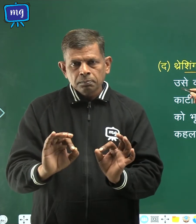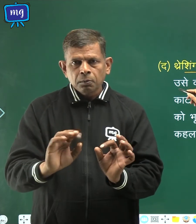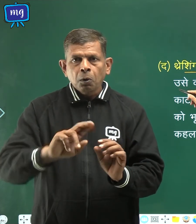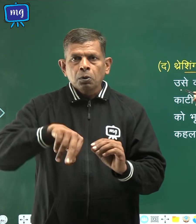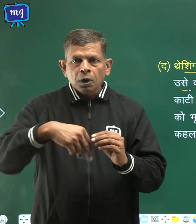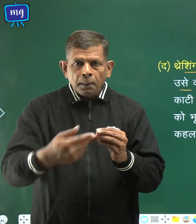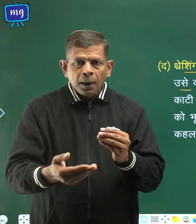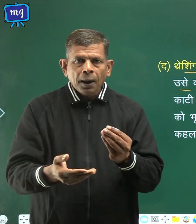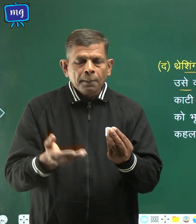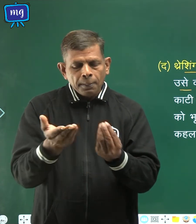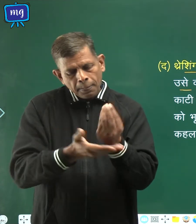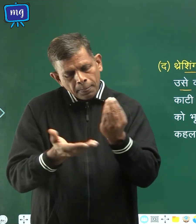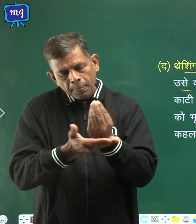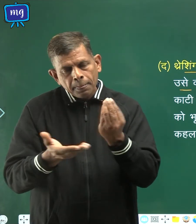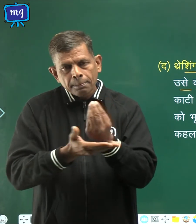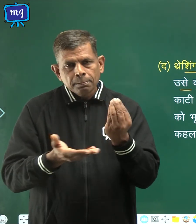उसे काटना